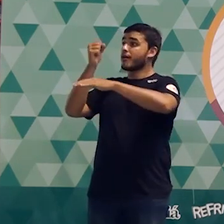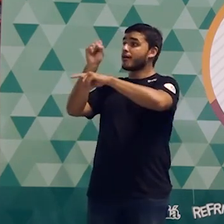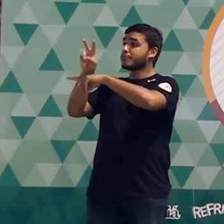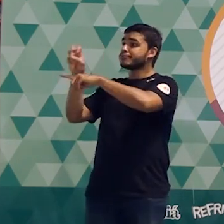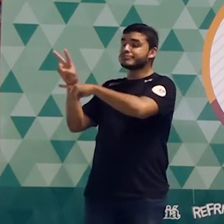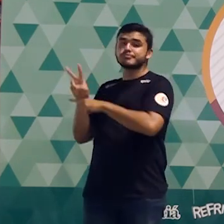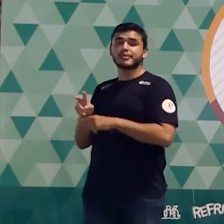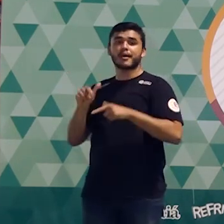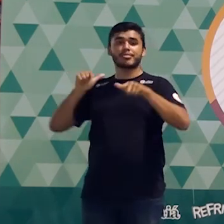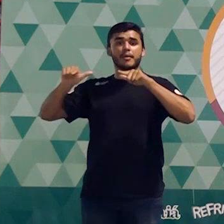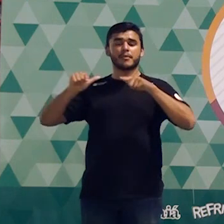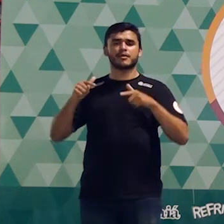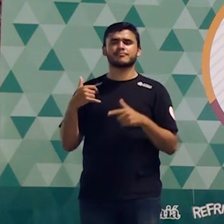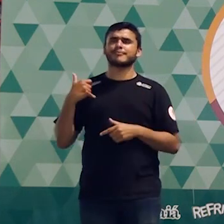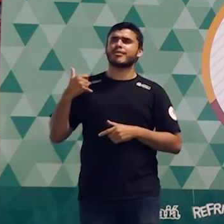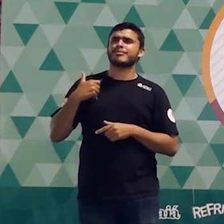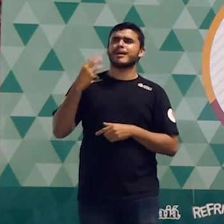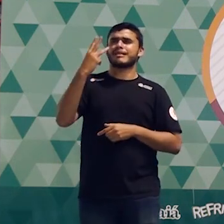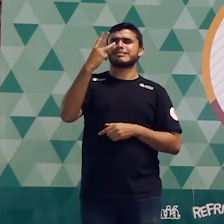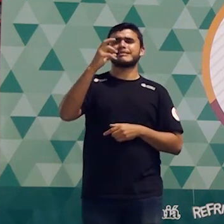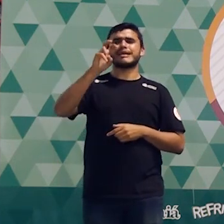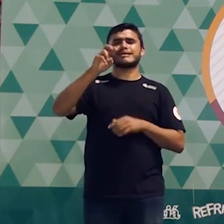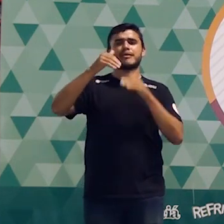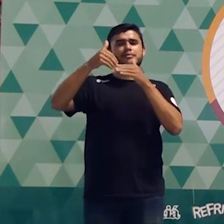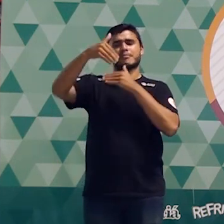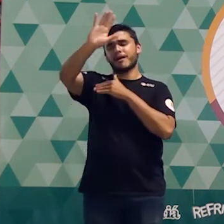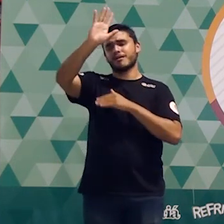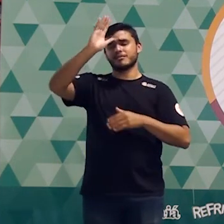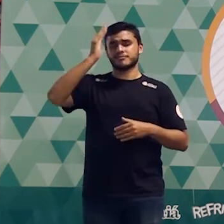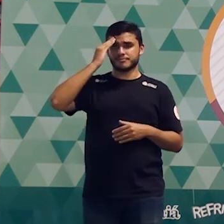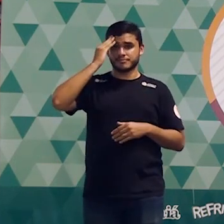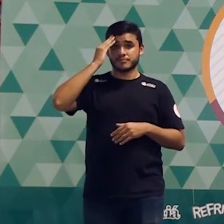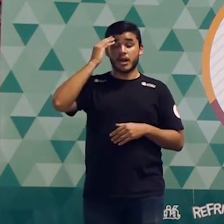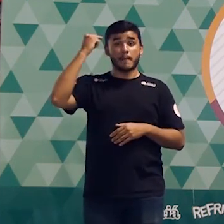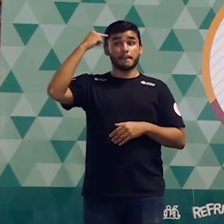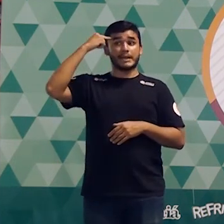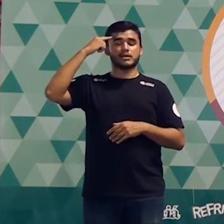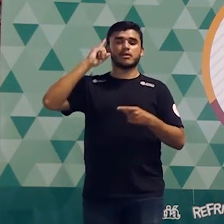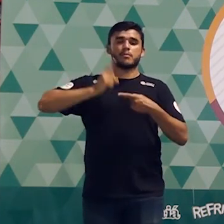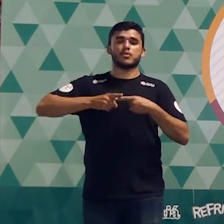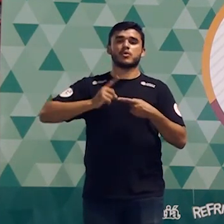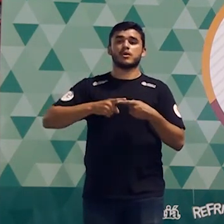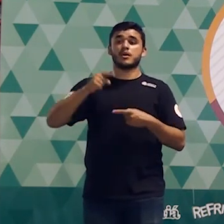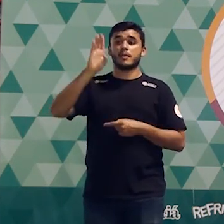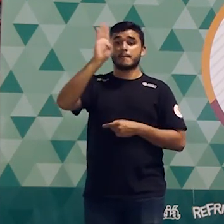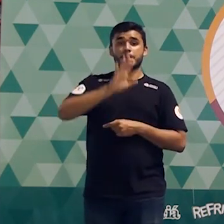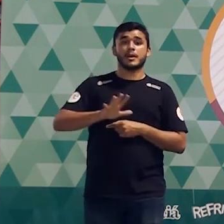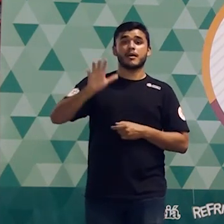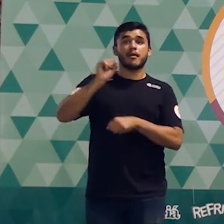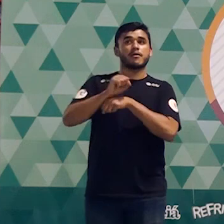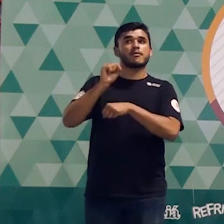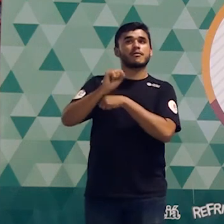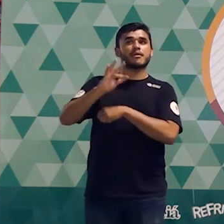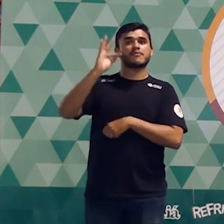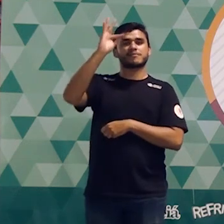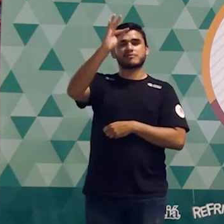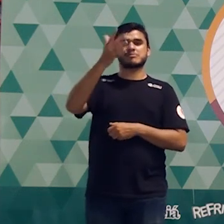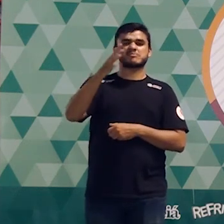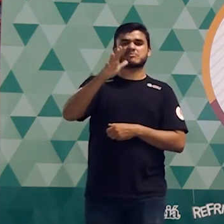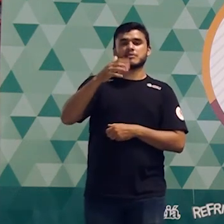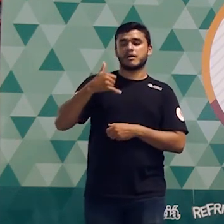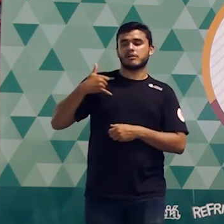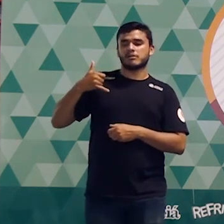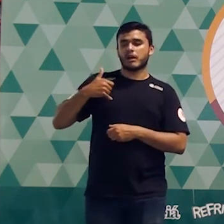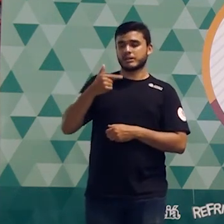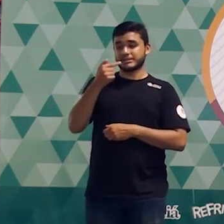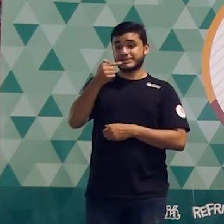Então, o casamento está indo para 35 para frente. Mas por quê? Porque nós estamos vivendo no Brasil com expectativa média de